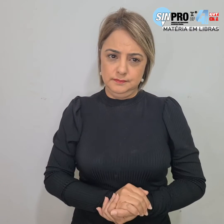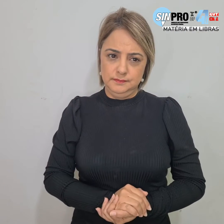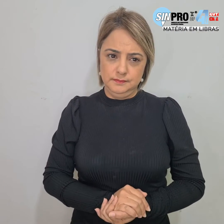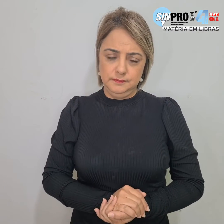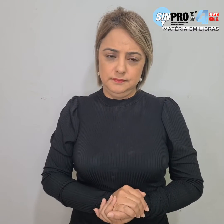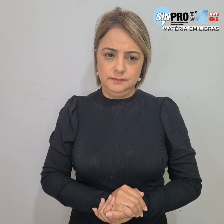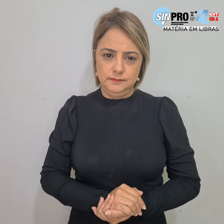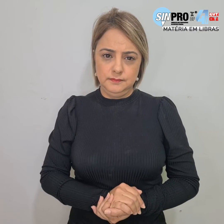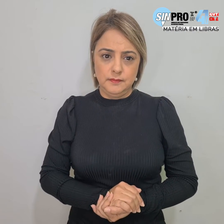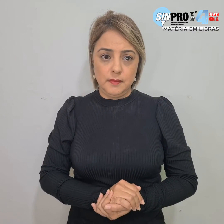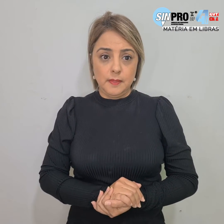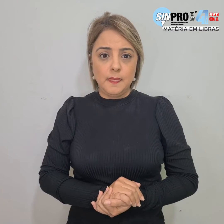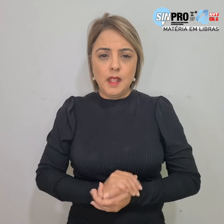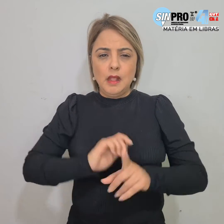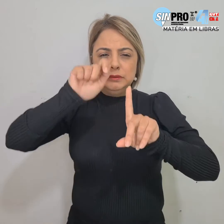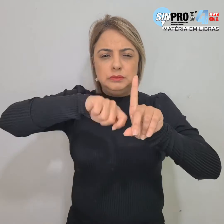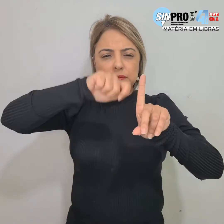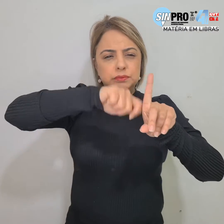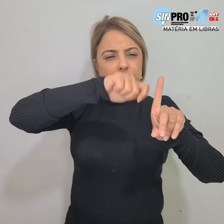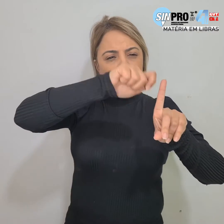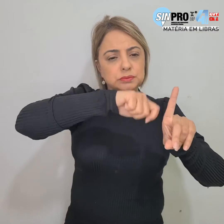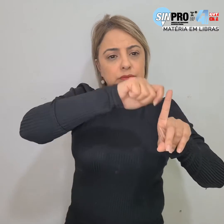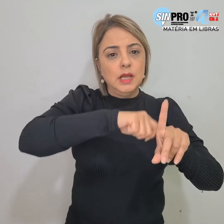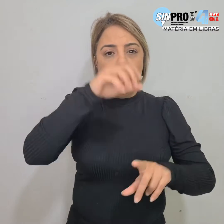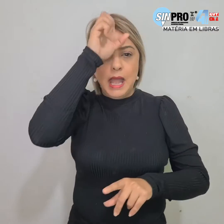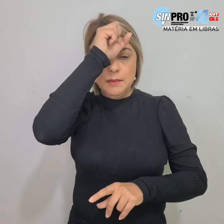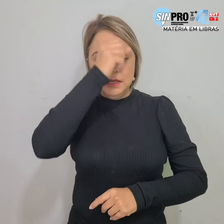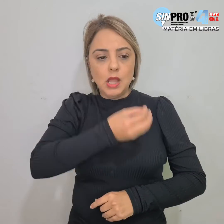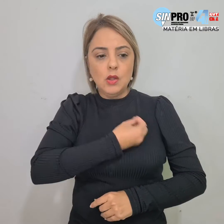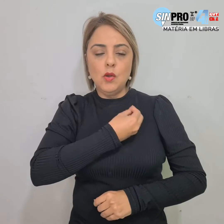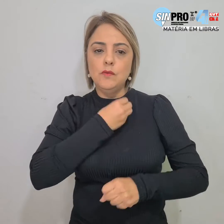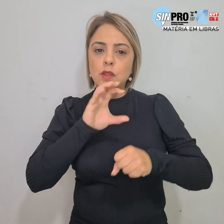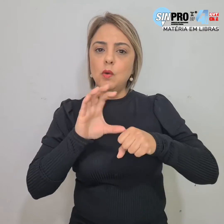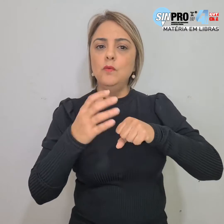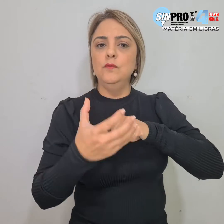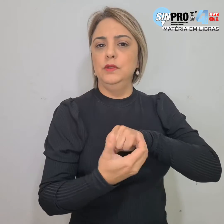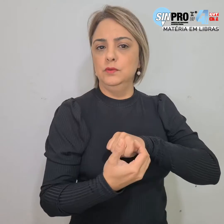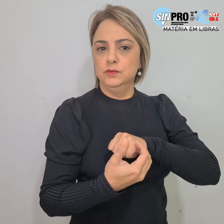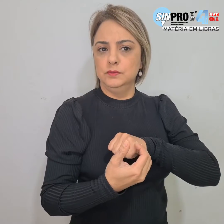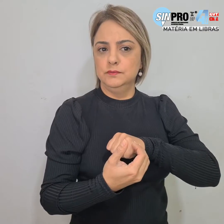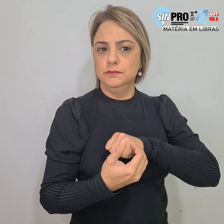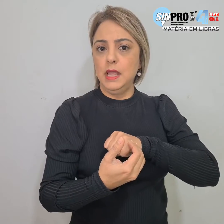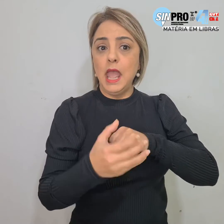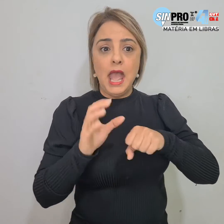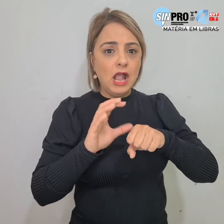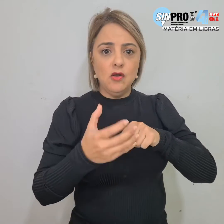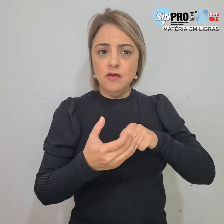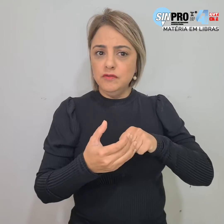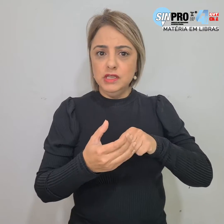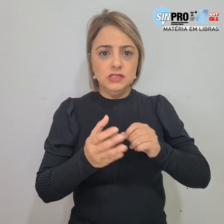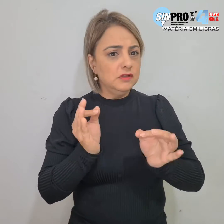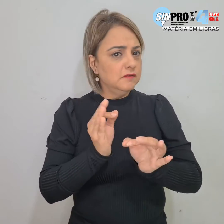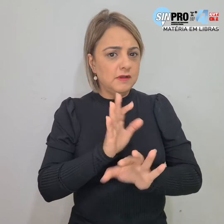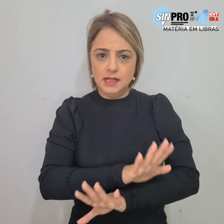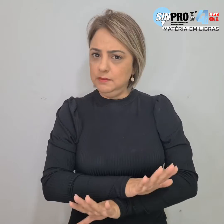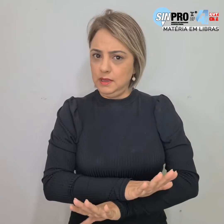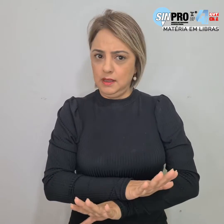Os meses se passaram, aprendemos a conviver com o vírus. A Covid nunca irá de todo, o que acaba é o